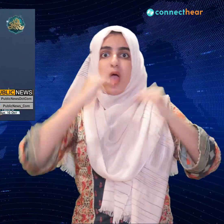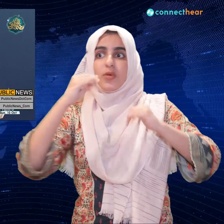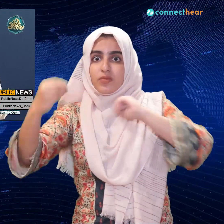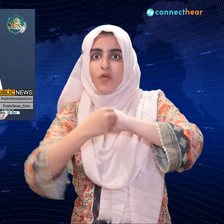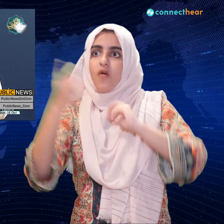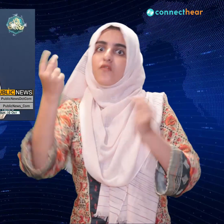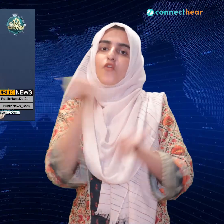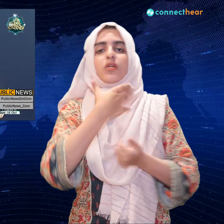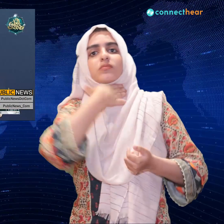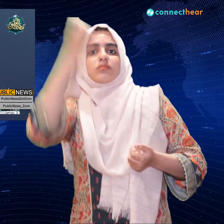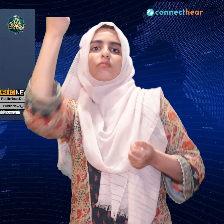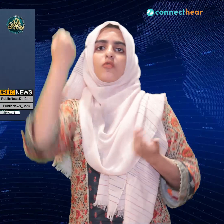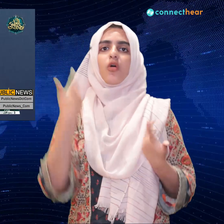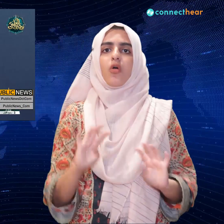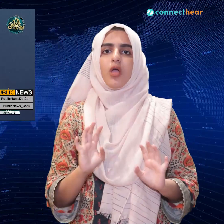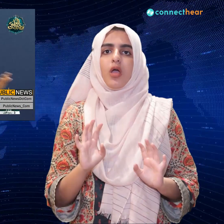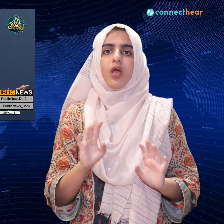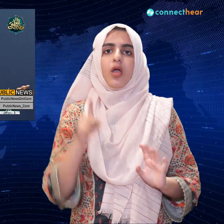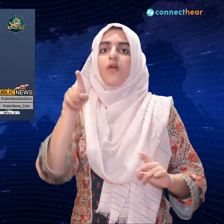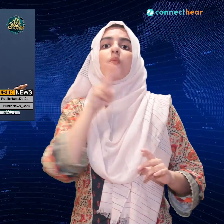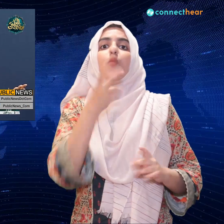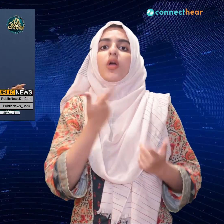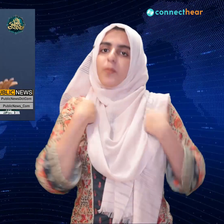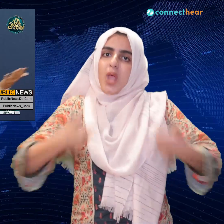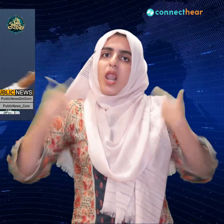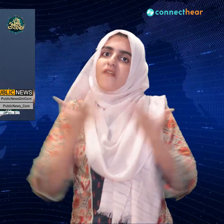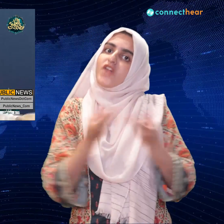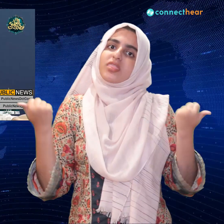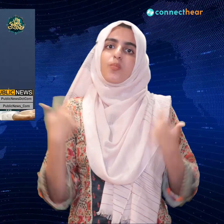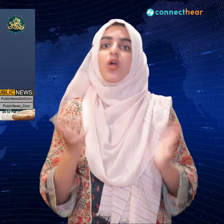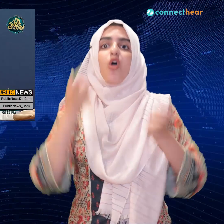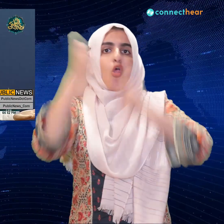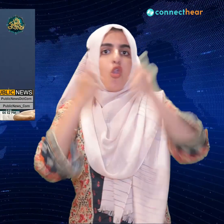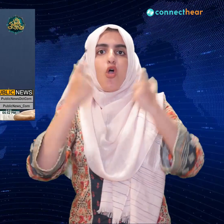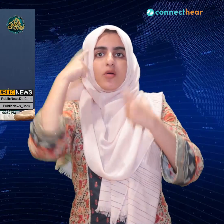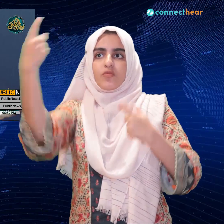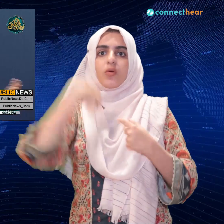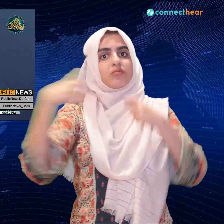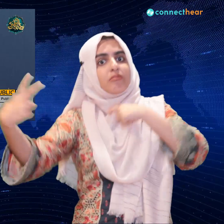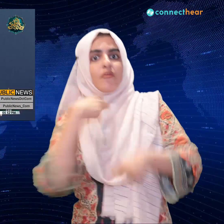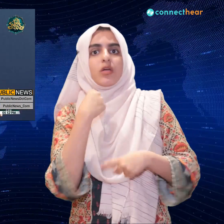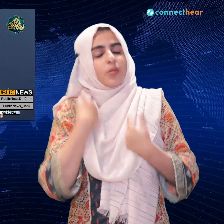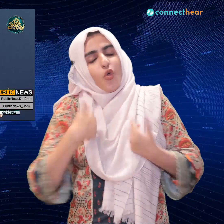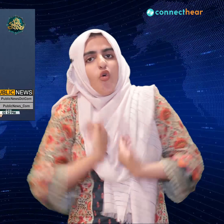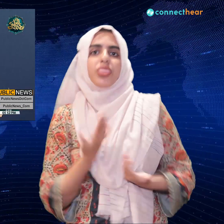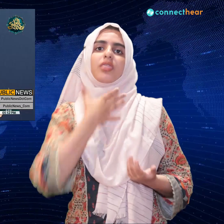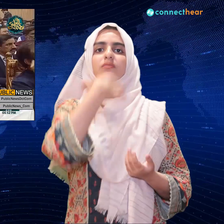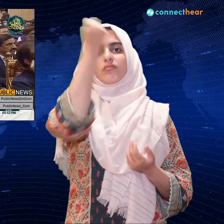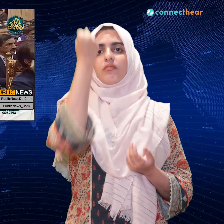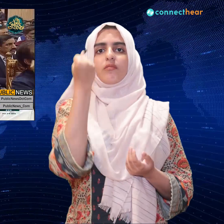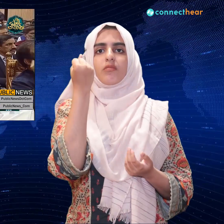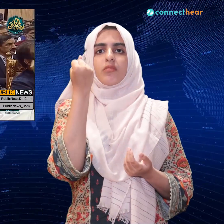خودکشی کر لی. مطلب یہ اس نے کہا میری زندگی اب ختم ہے، معاشرے میں کوئی مجھے بلائے گا ہی نہیں. تو